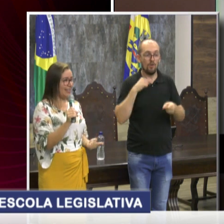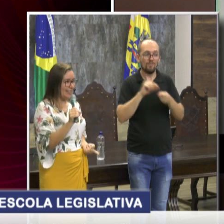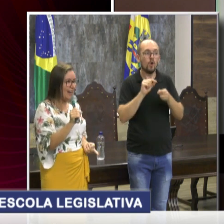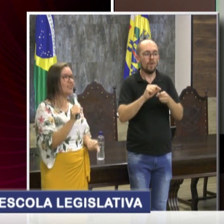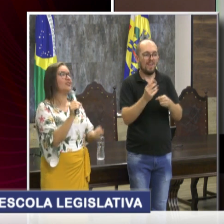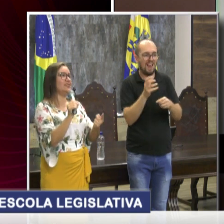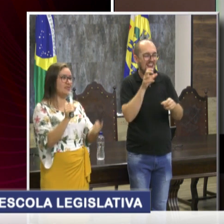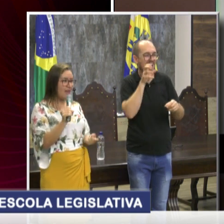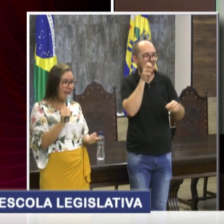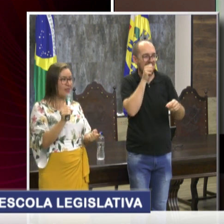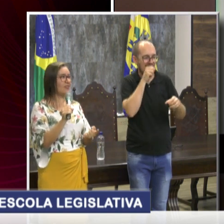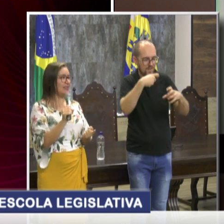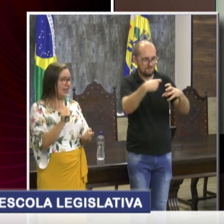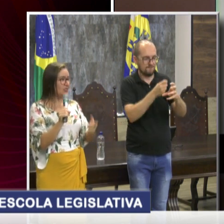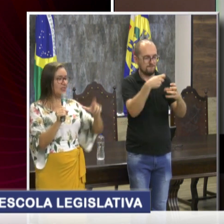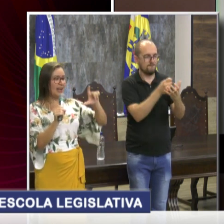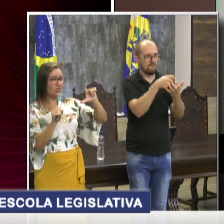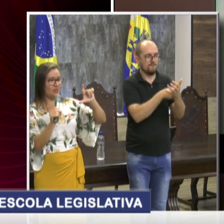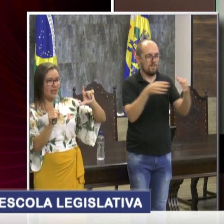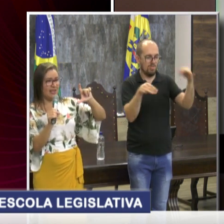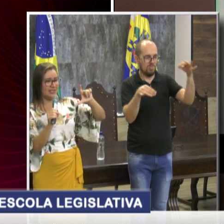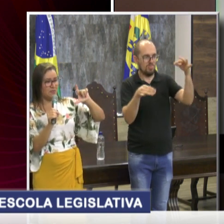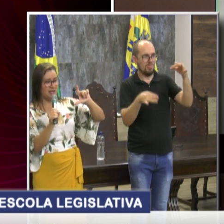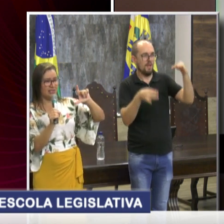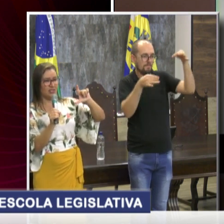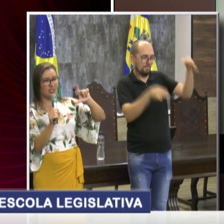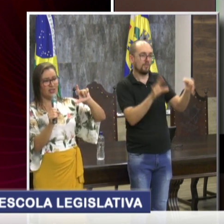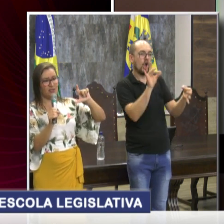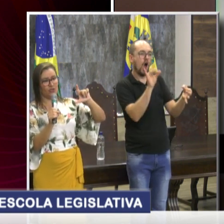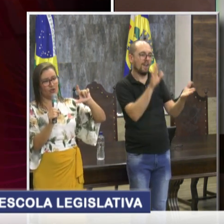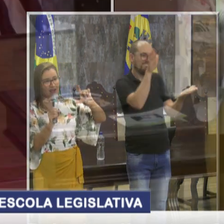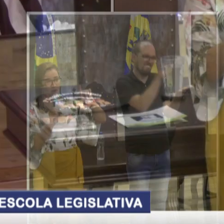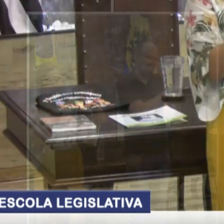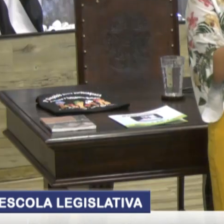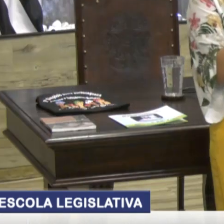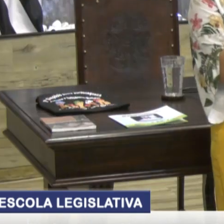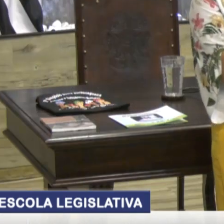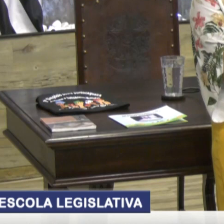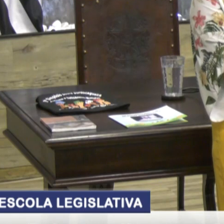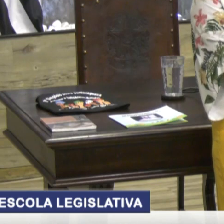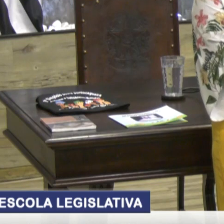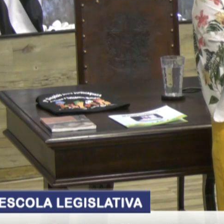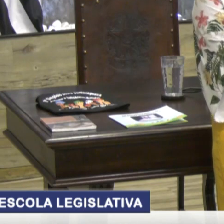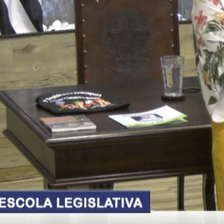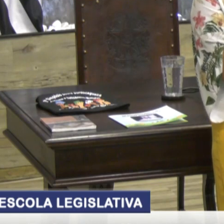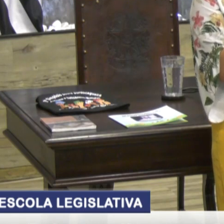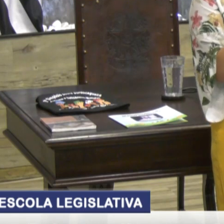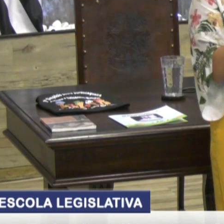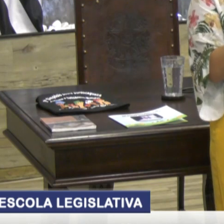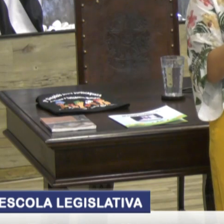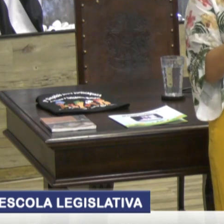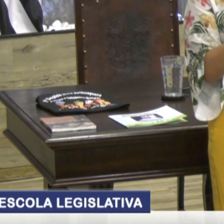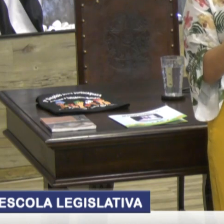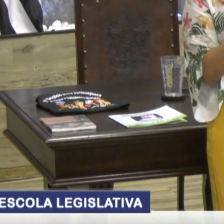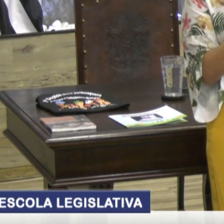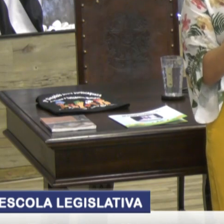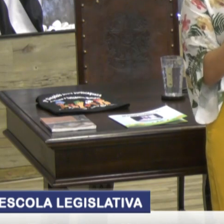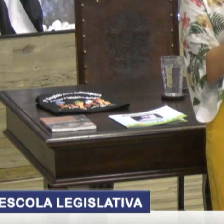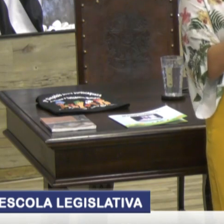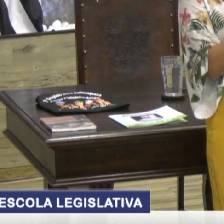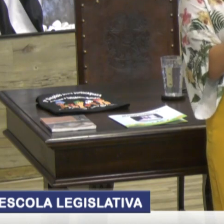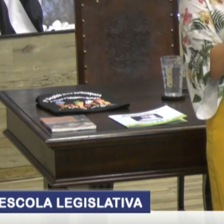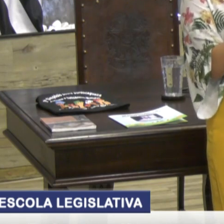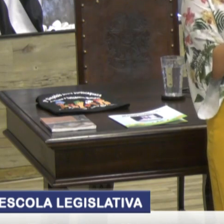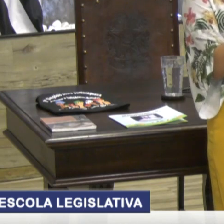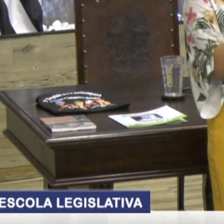tem caderno? Tem, um caderno tátil desse tamanho assim. A gente teve que trocar o caderno, porque no meio do ano já estava assim o caderno,